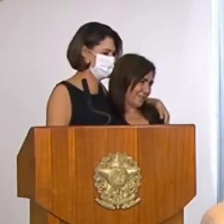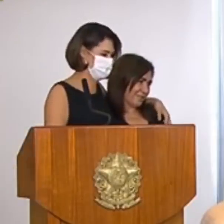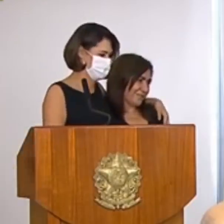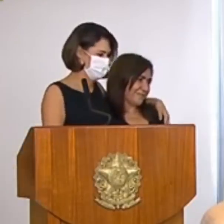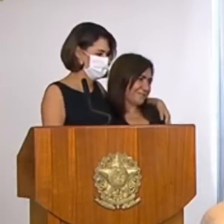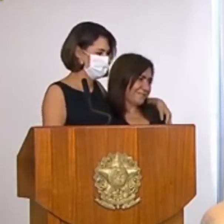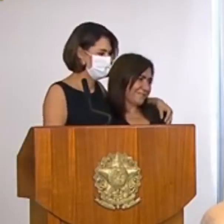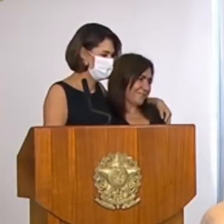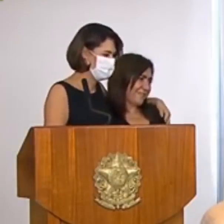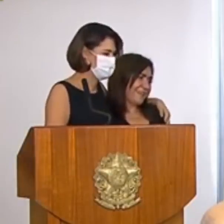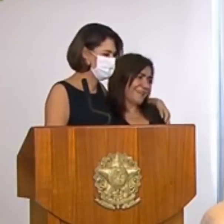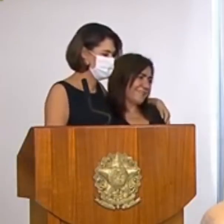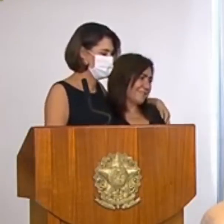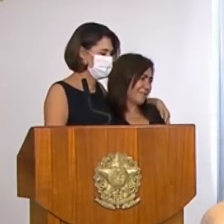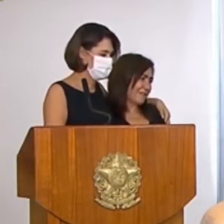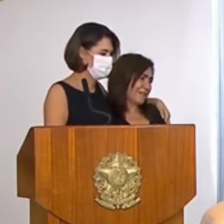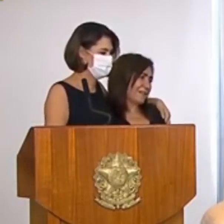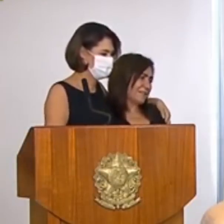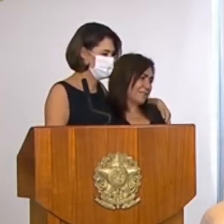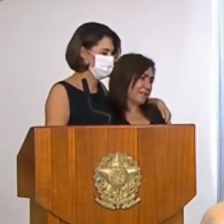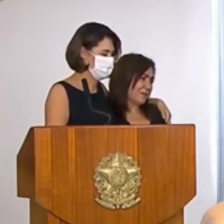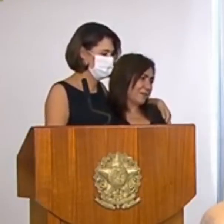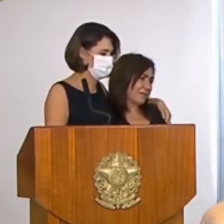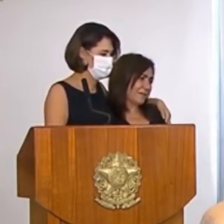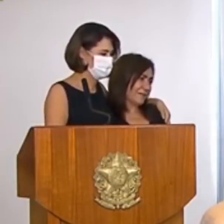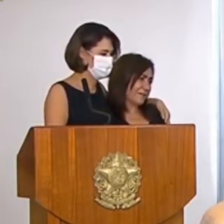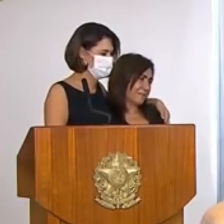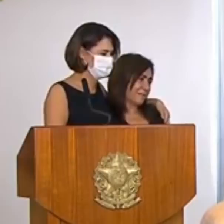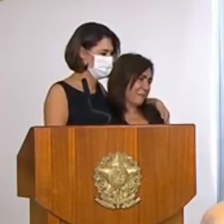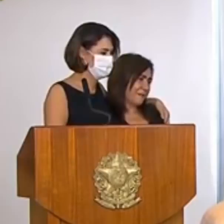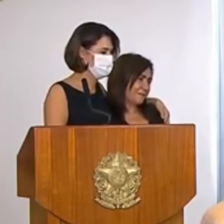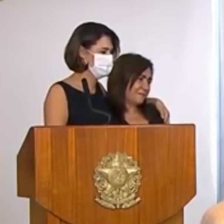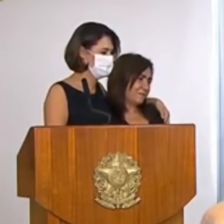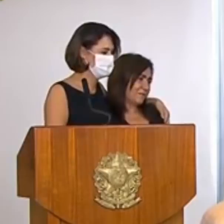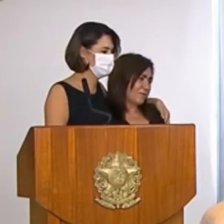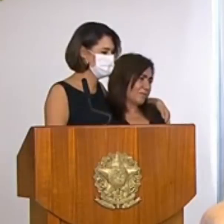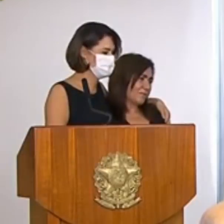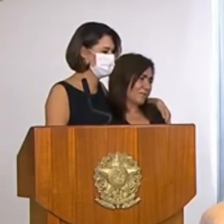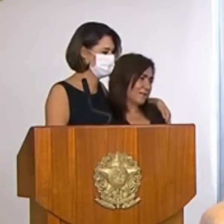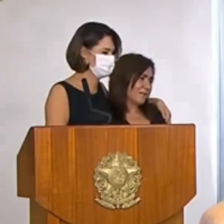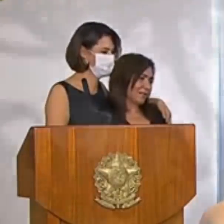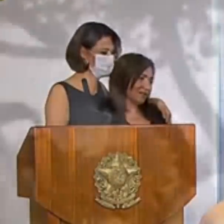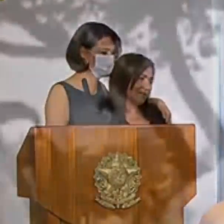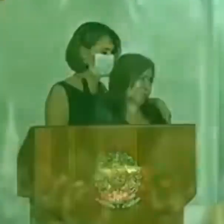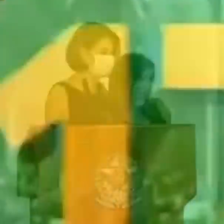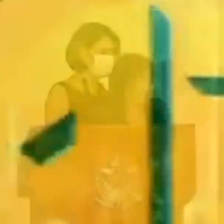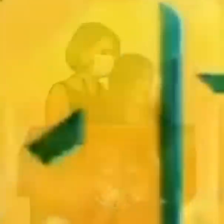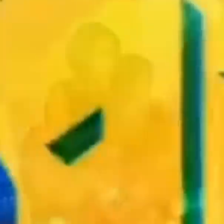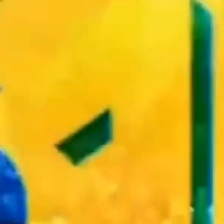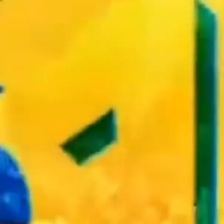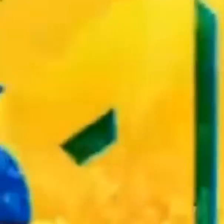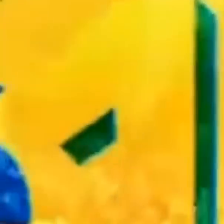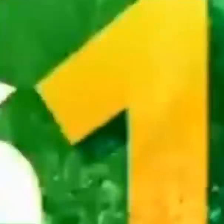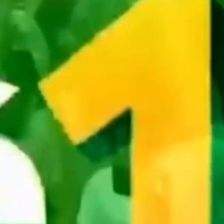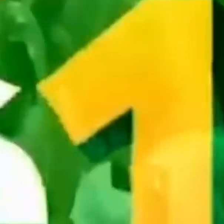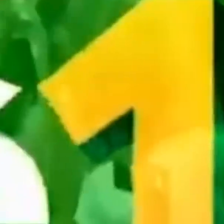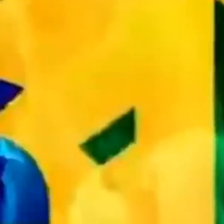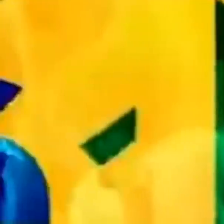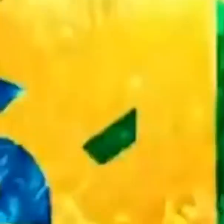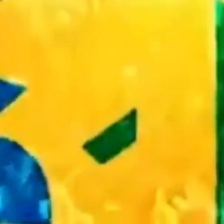a sul, é de leste a oeste que o povo tá votando